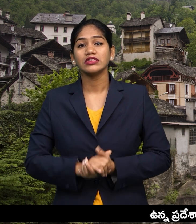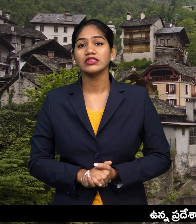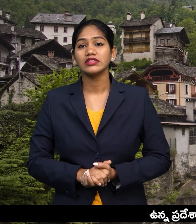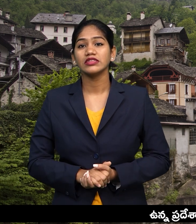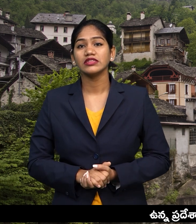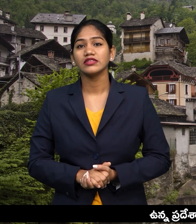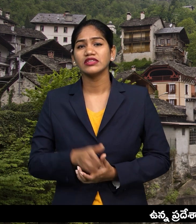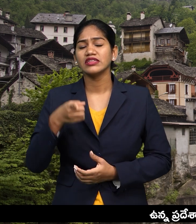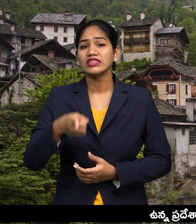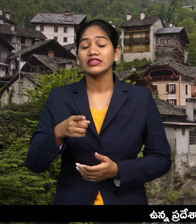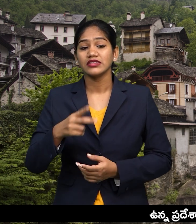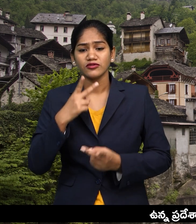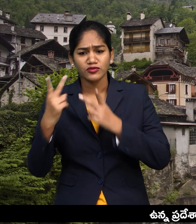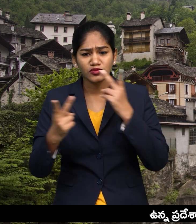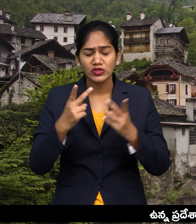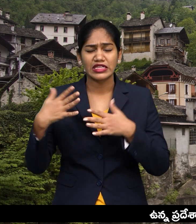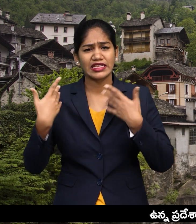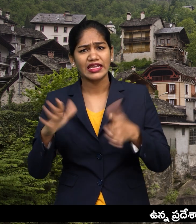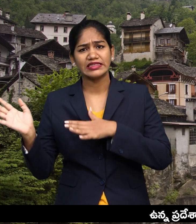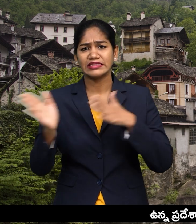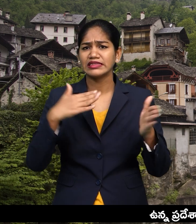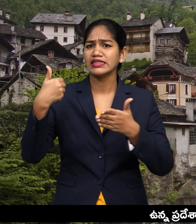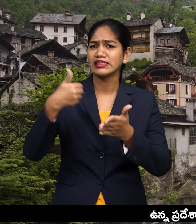ఉన్న ప్రదేశాలకు ప్రాధాన్యత ఇవ్వబడింది.